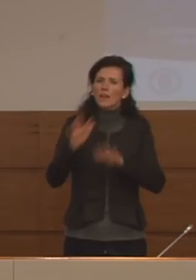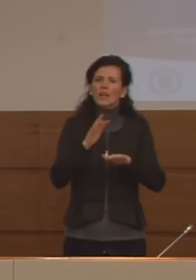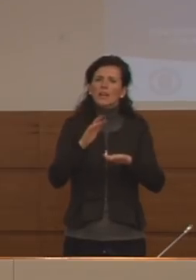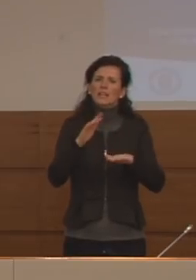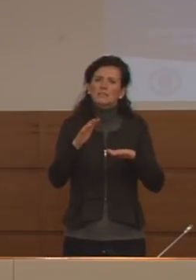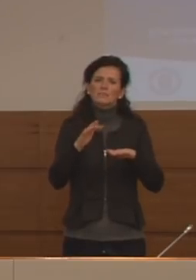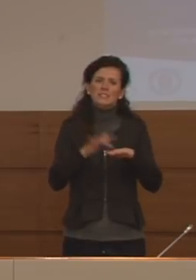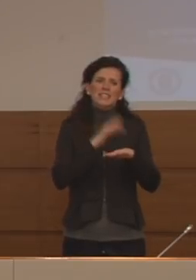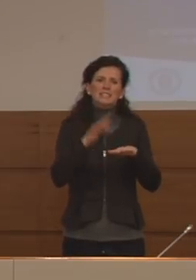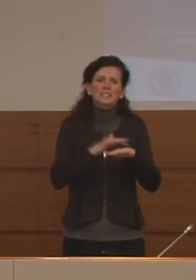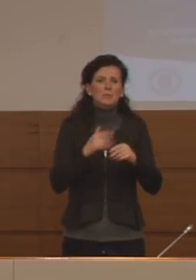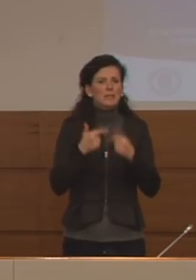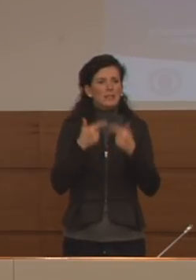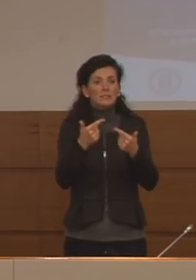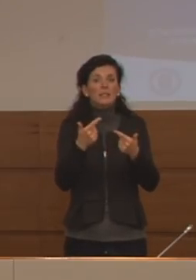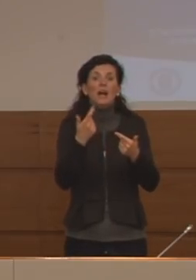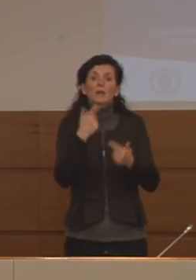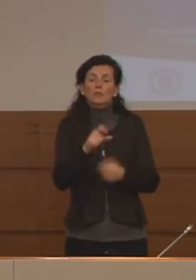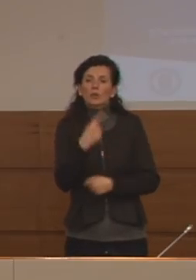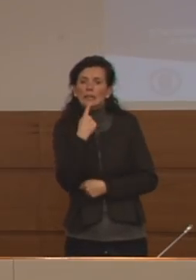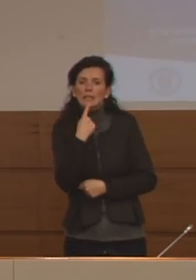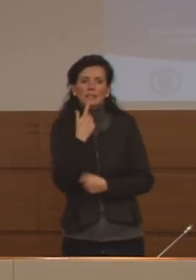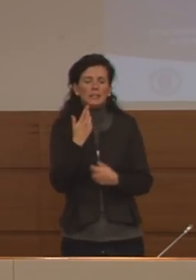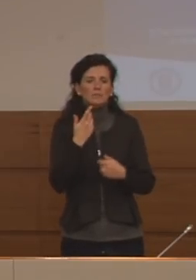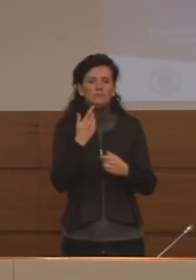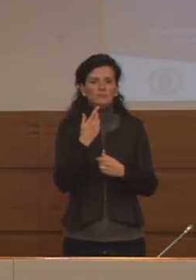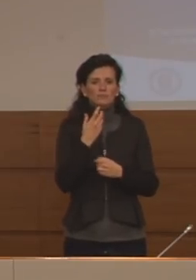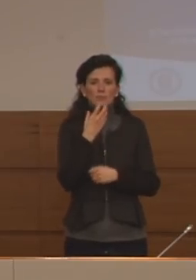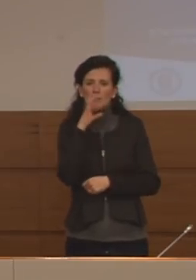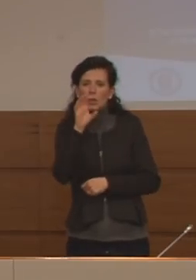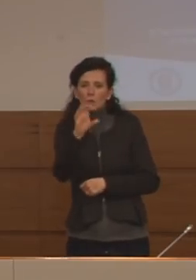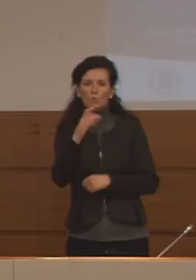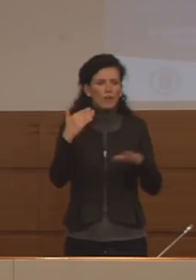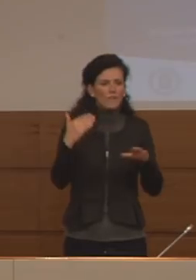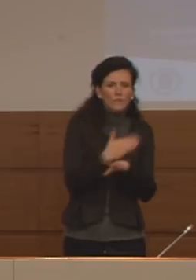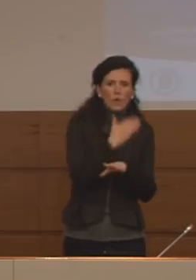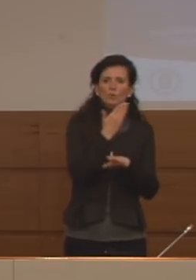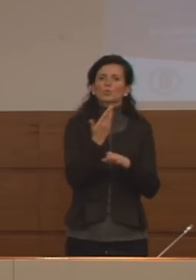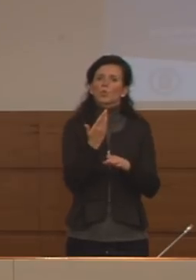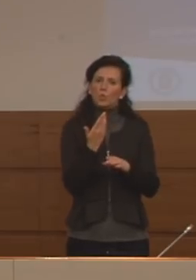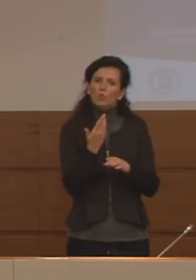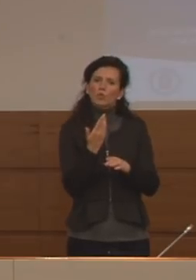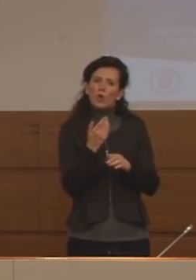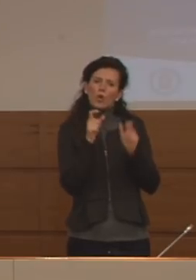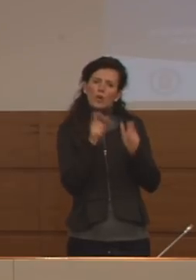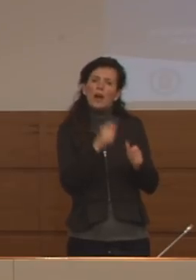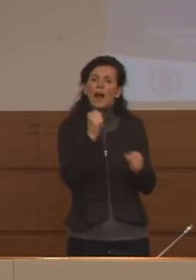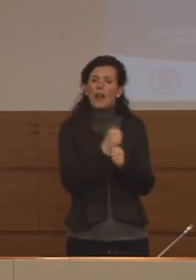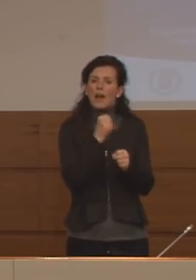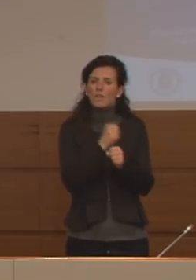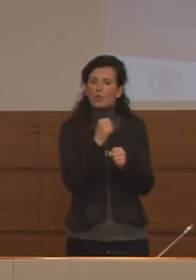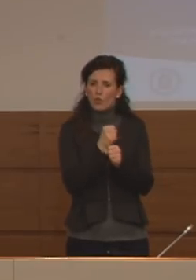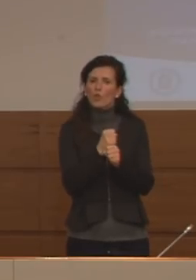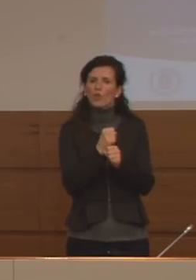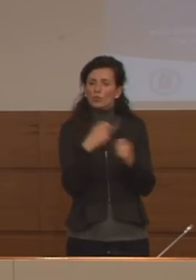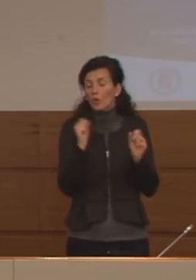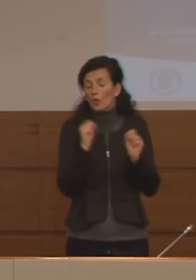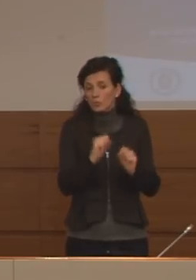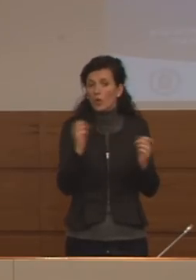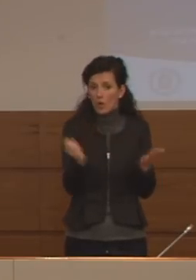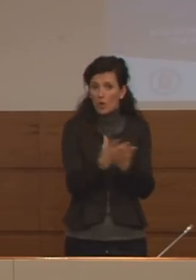fatte le segnalazioni e le denunce di infortunio per favorire tutti questi aspetti di